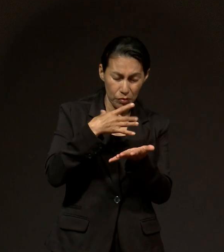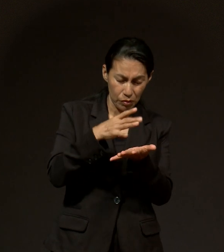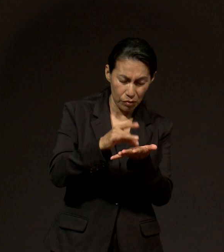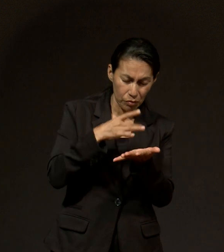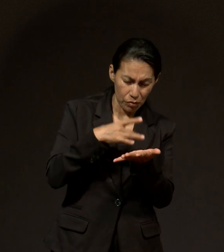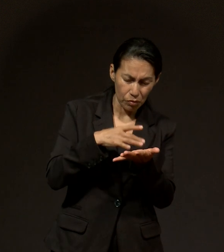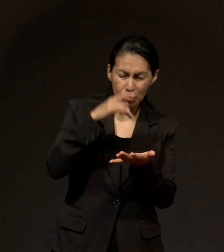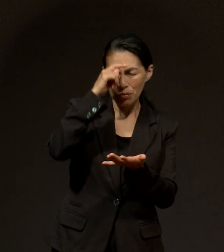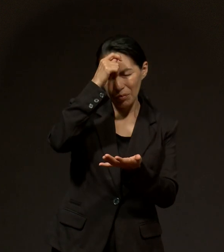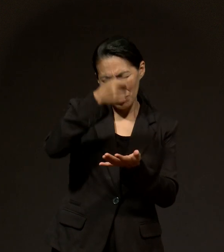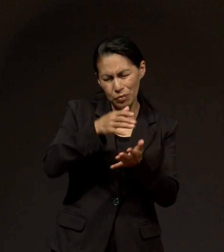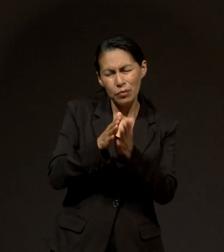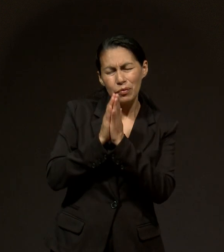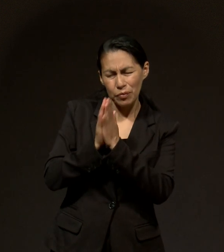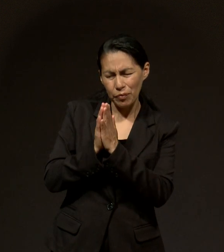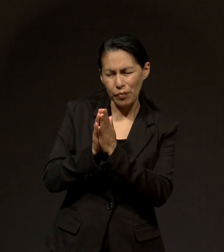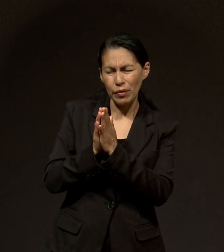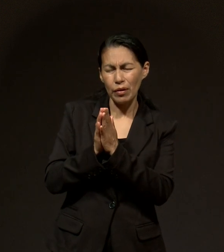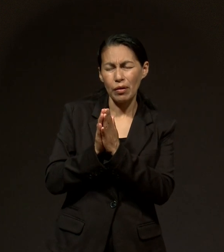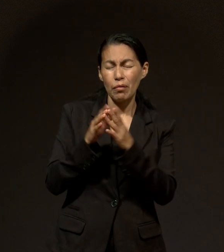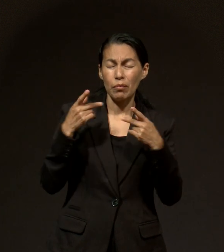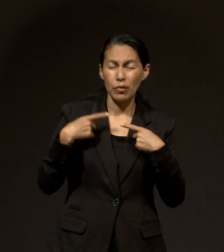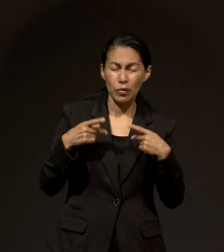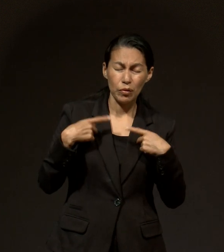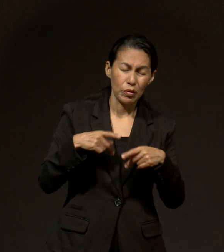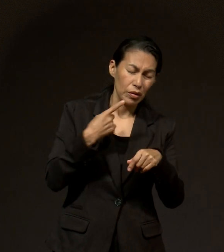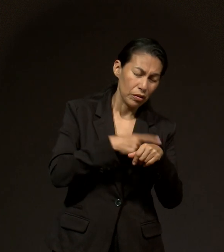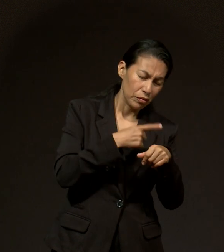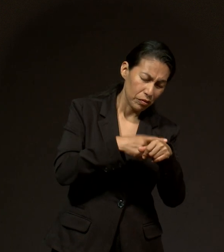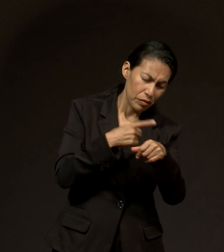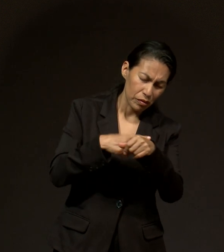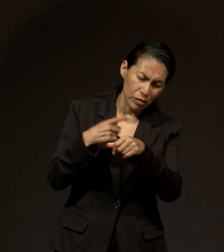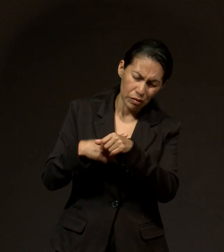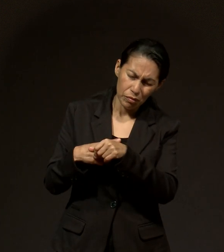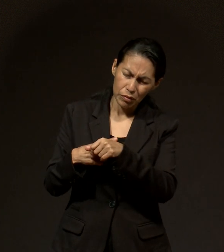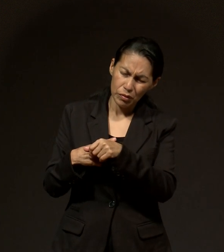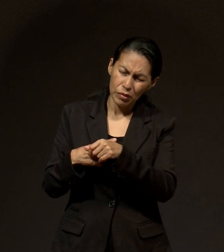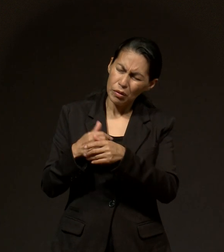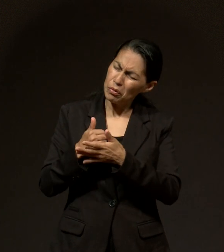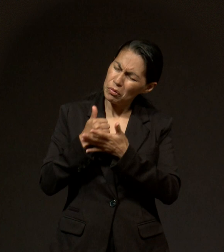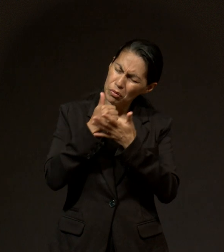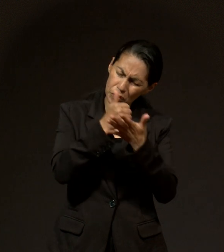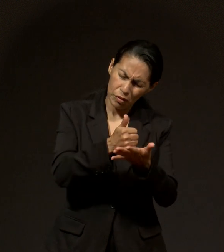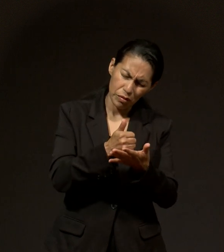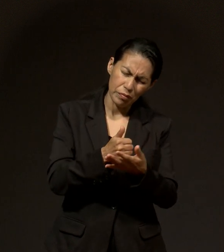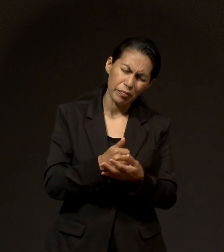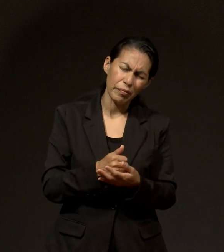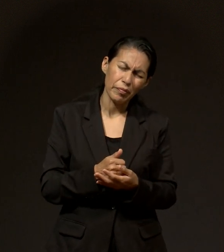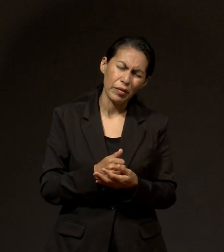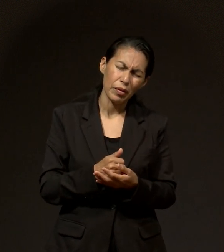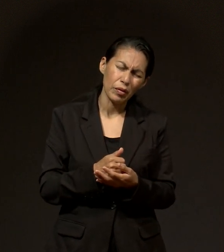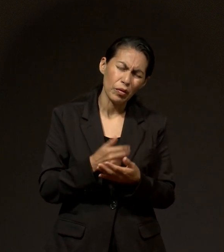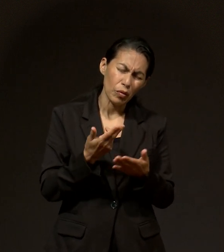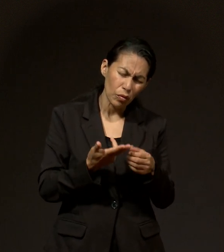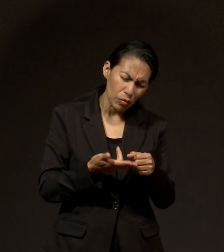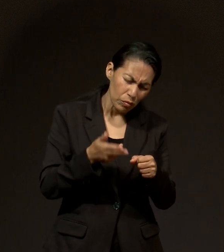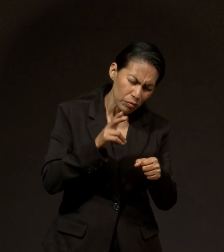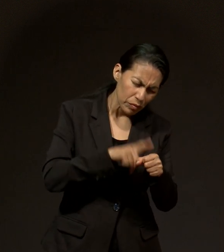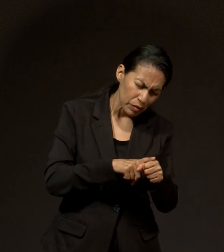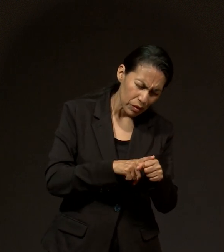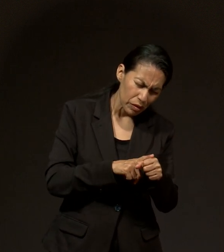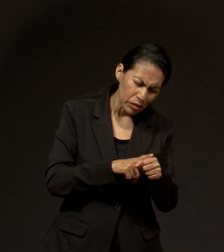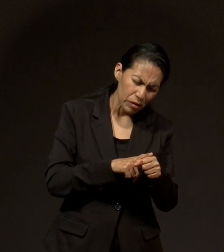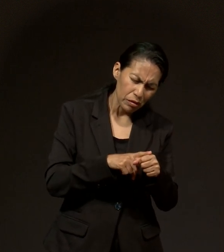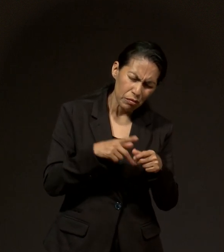los enfermos Señor Te pido también Por los hospitales En cualquiera Que estén